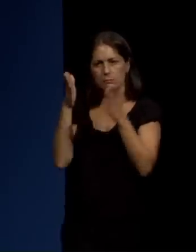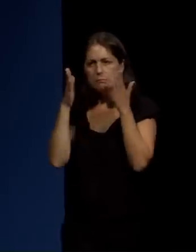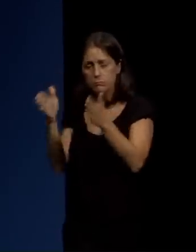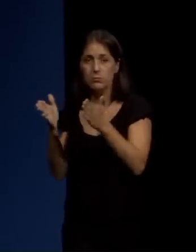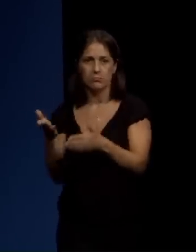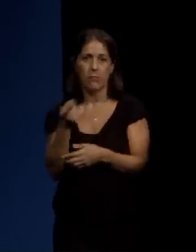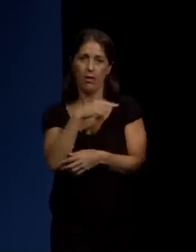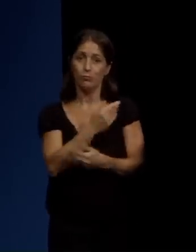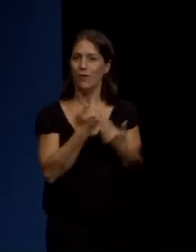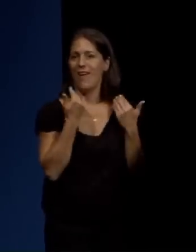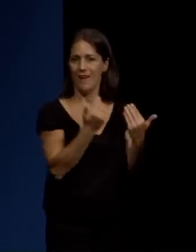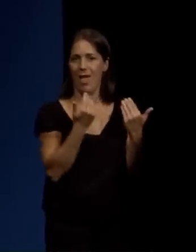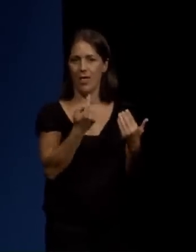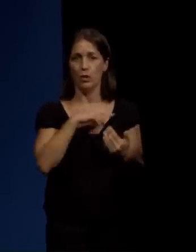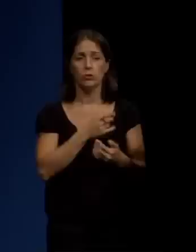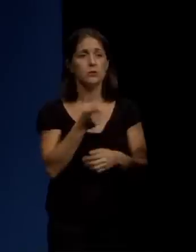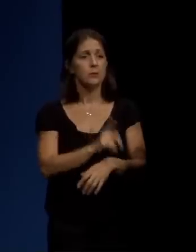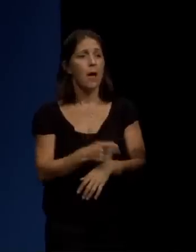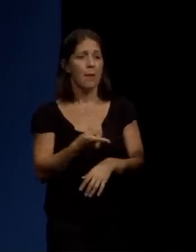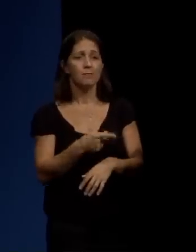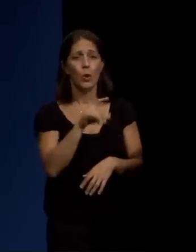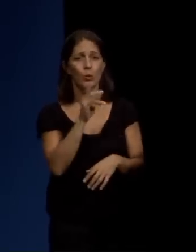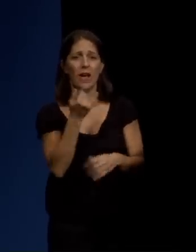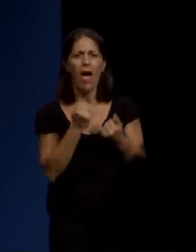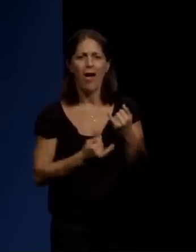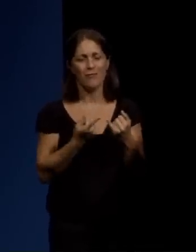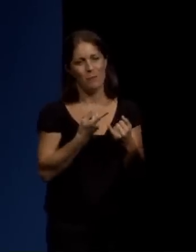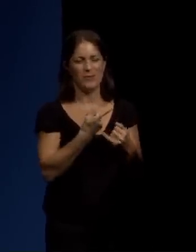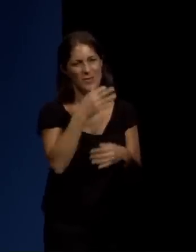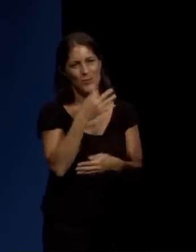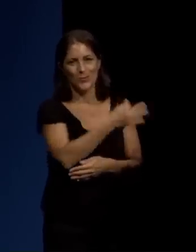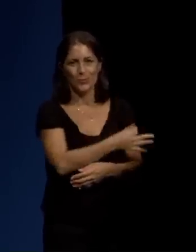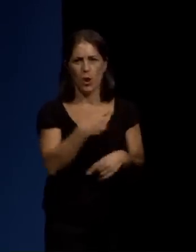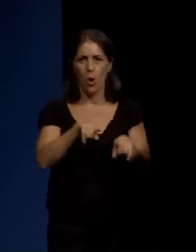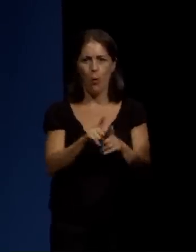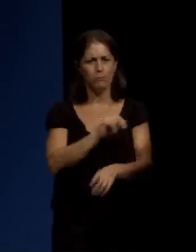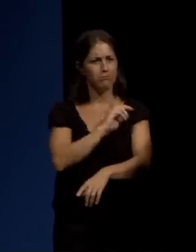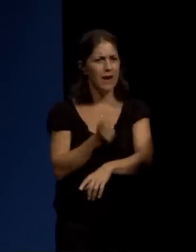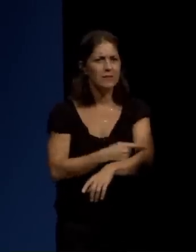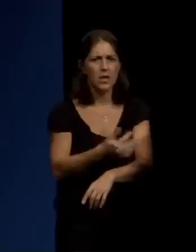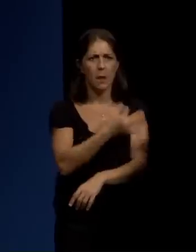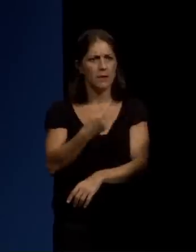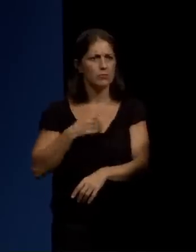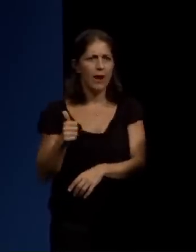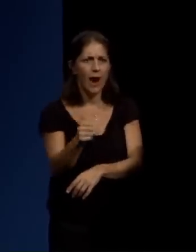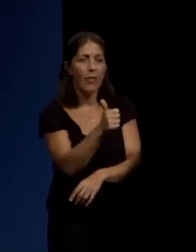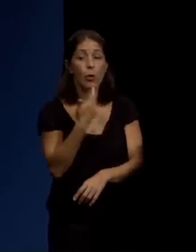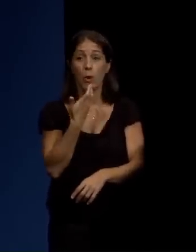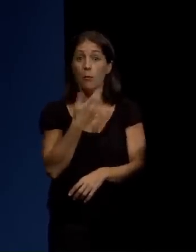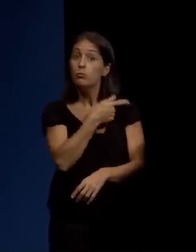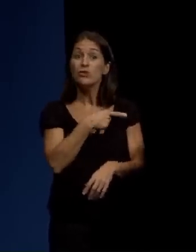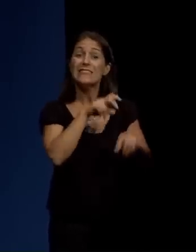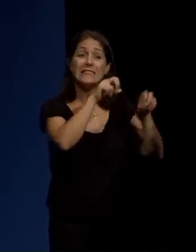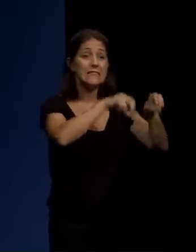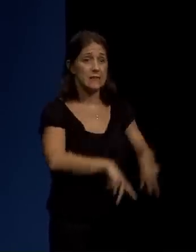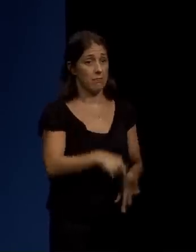estaríamos aquí. Grazas tamén, Luís, por recoller a testemunha con tanta valentía, por dar este paso por todas e cada unha de nós, porque sen ti isto